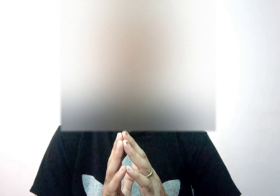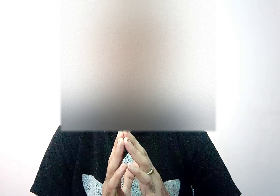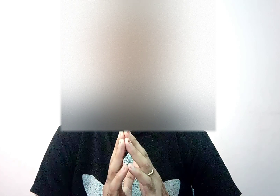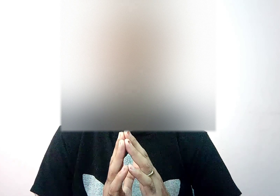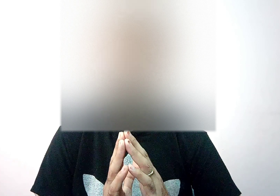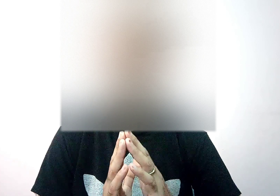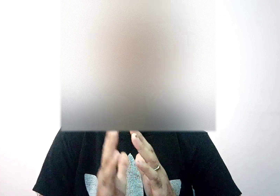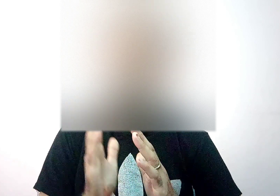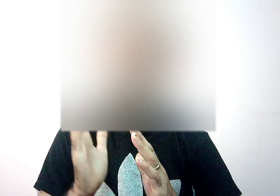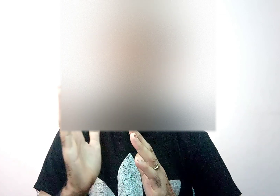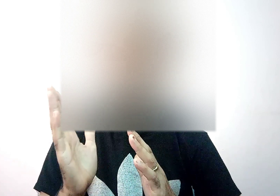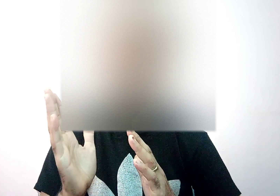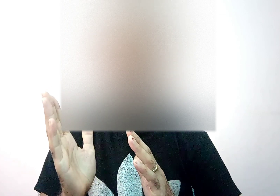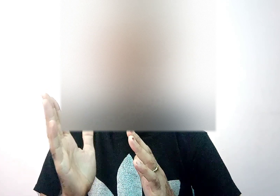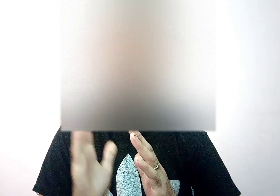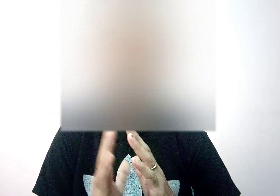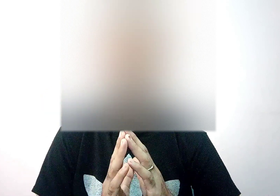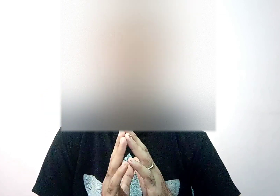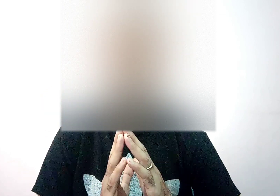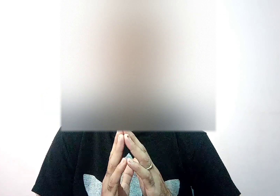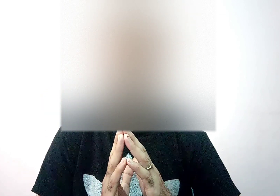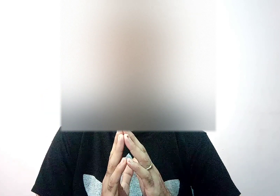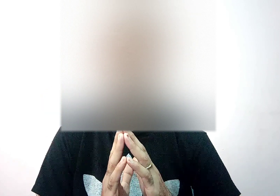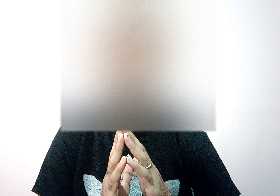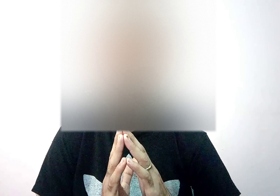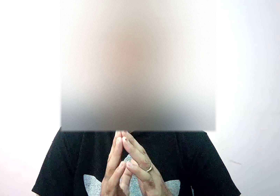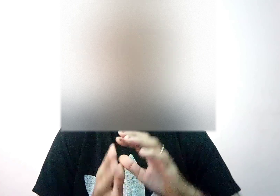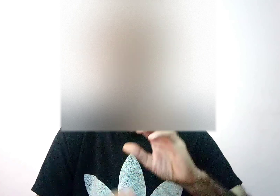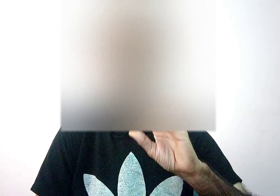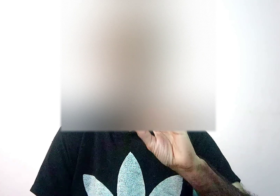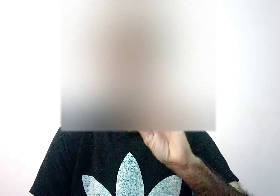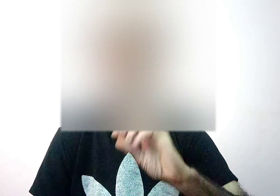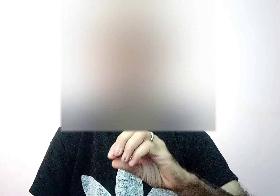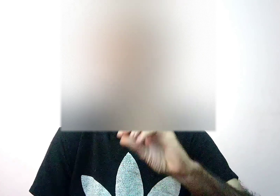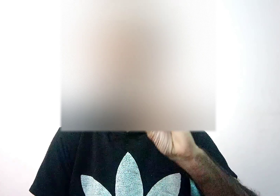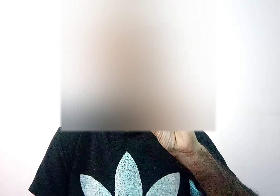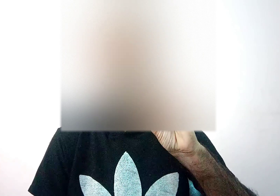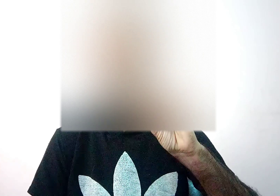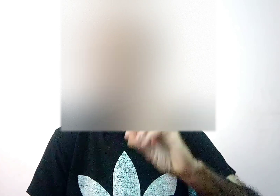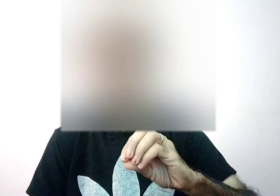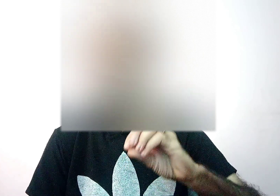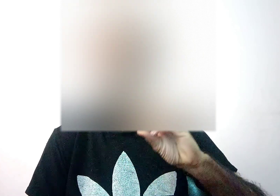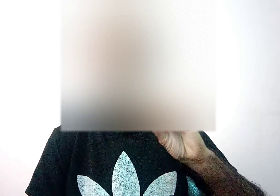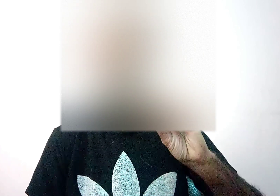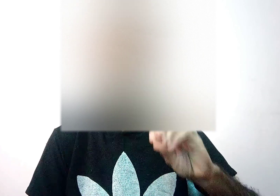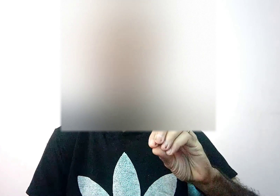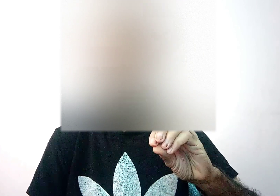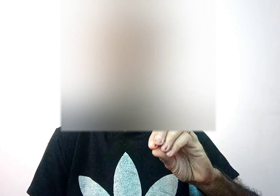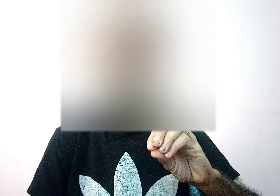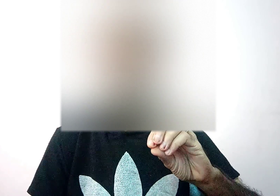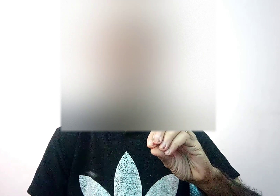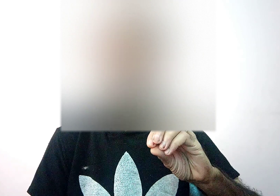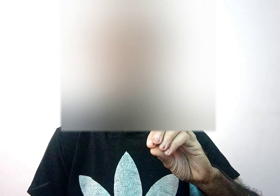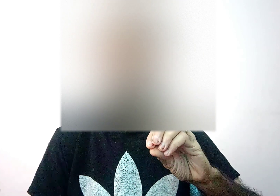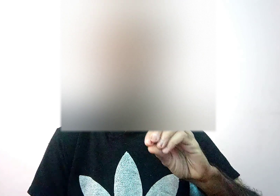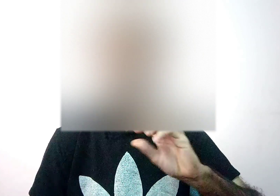أثيوبيا مش بتحارب طرف خارجي، ولكن محاربتها مع طرف داخل الدولة، والطرف